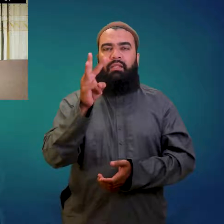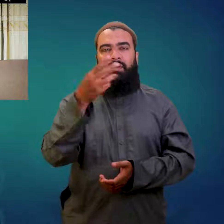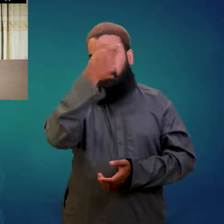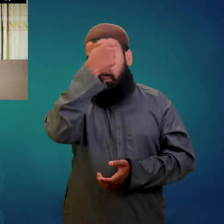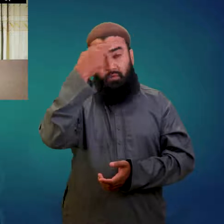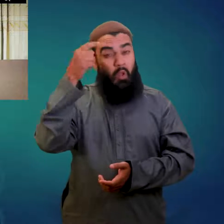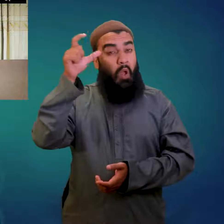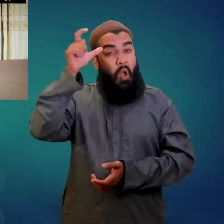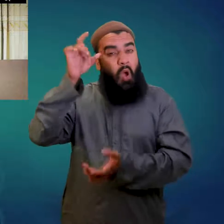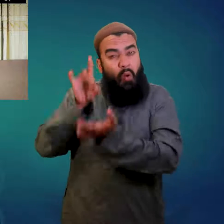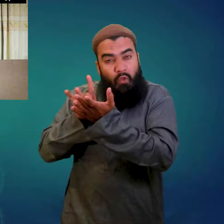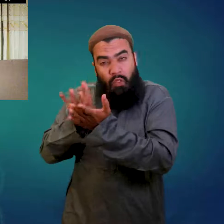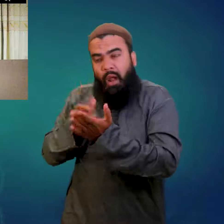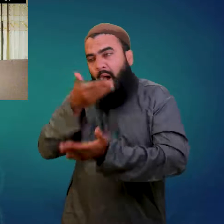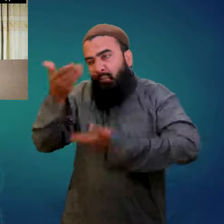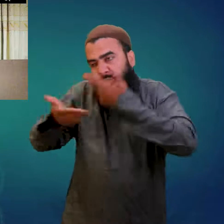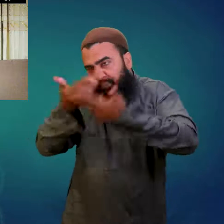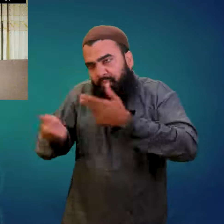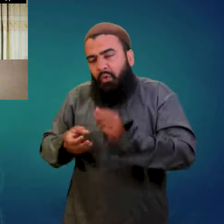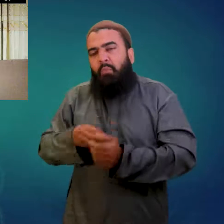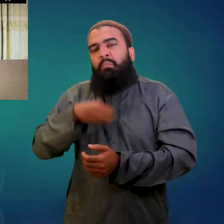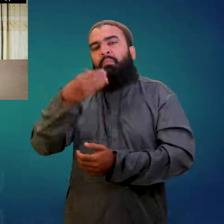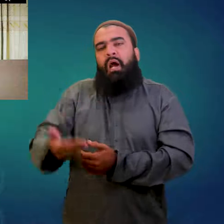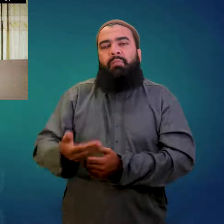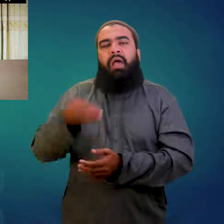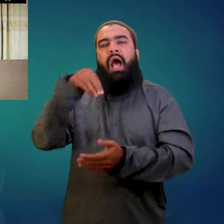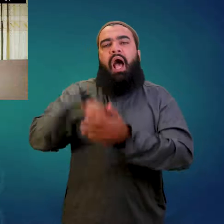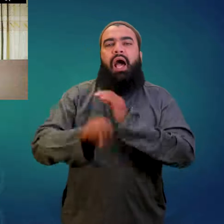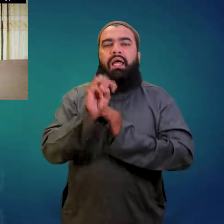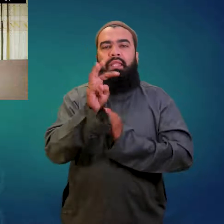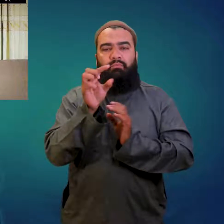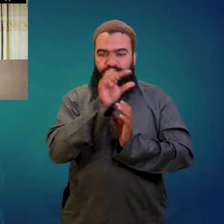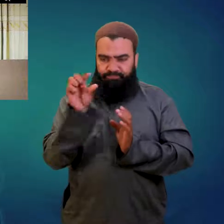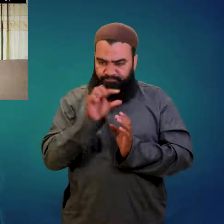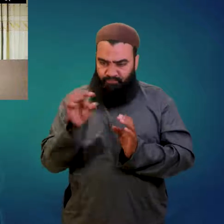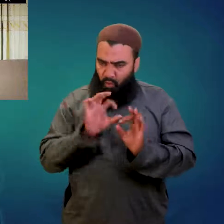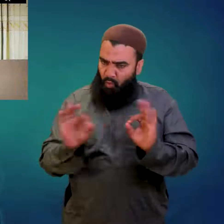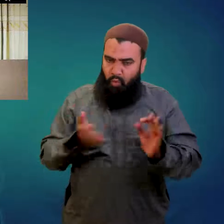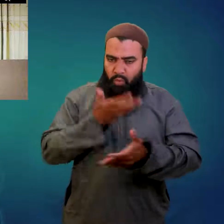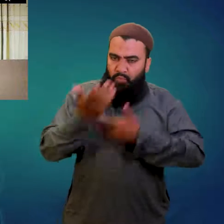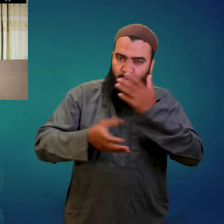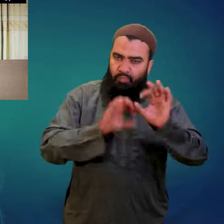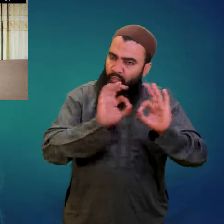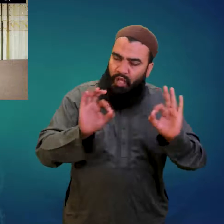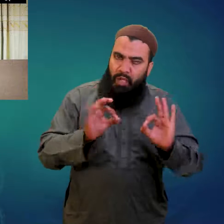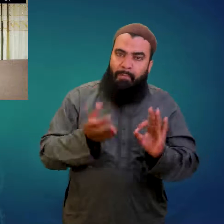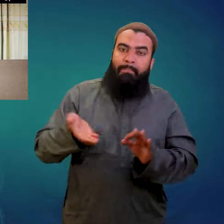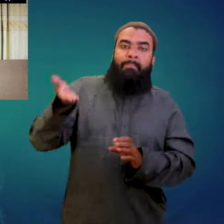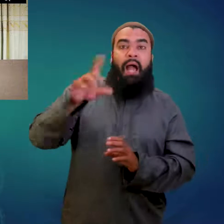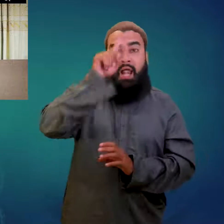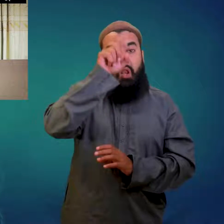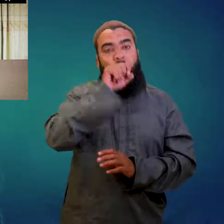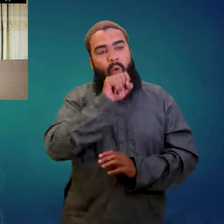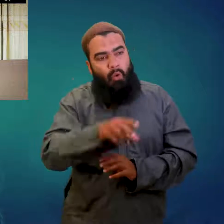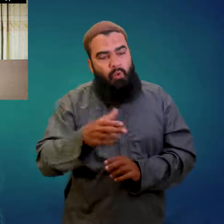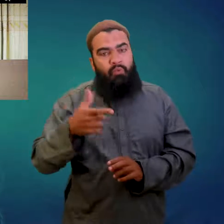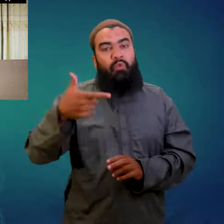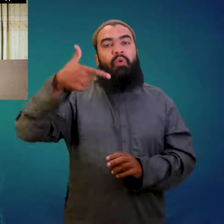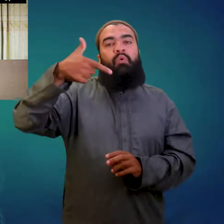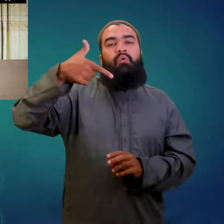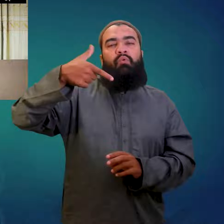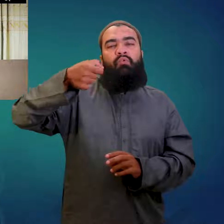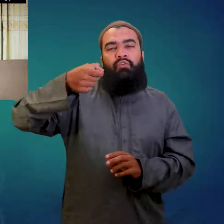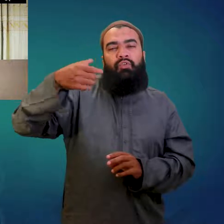مرتبہ سورہ حشر کی آخری 3 آیات پڑھ لے تو اللہ تعالیٰ 70,000